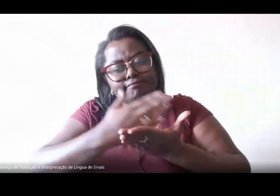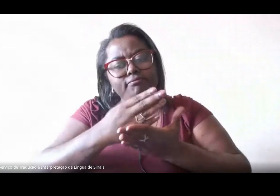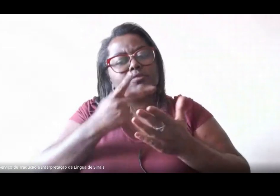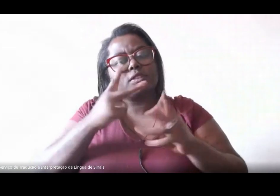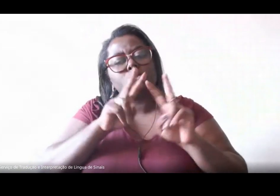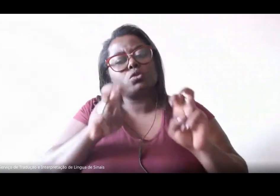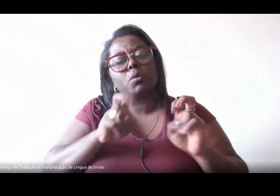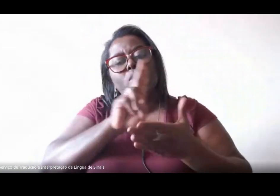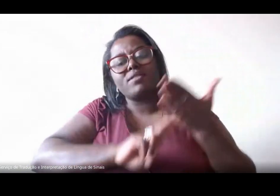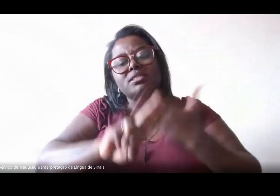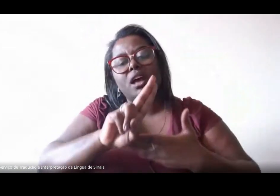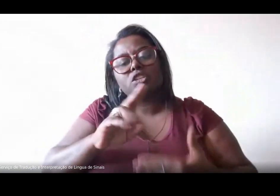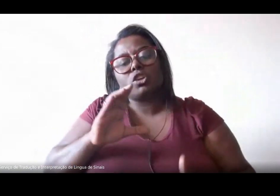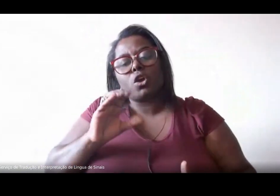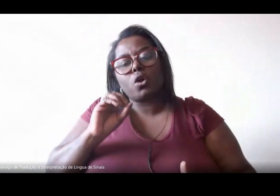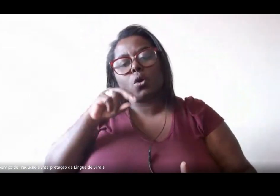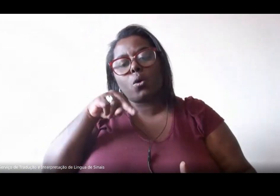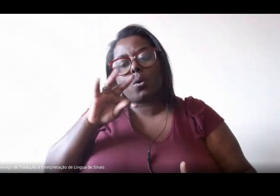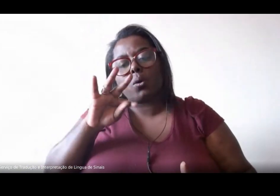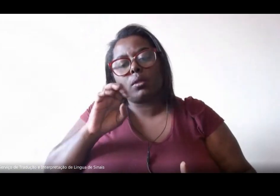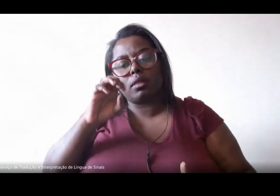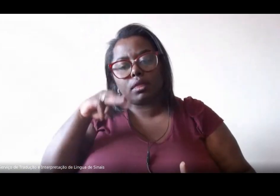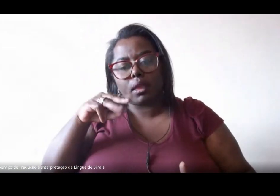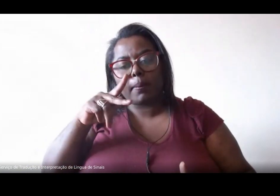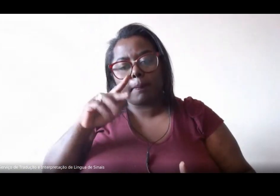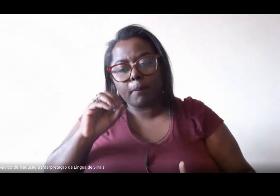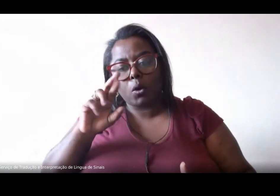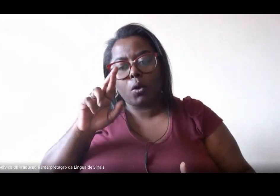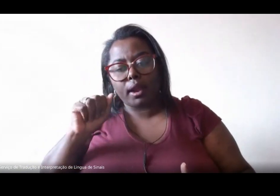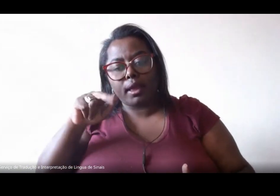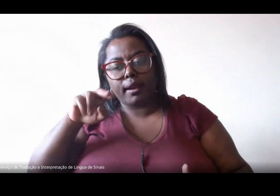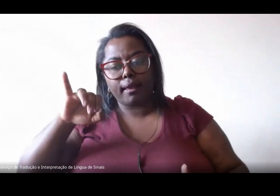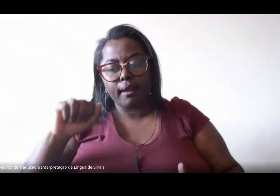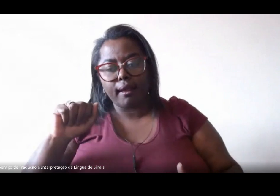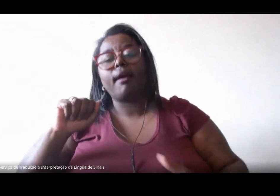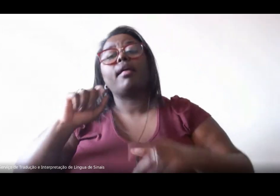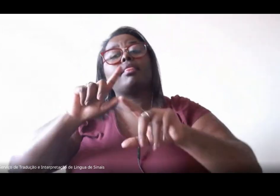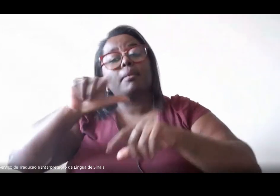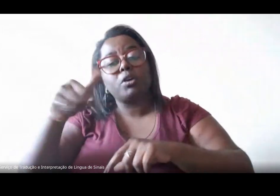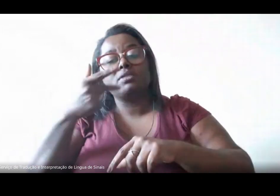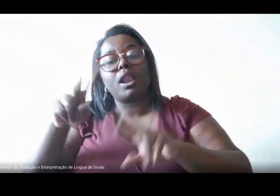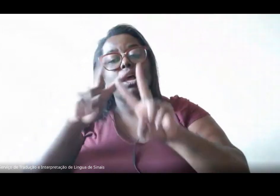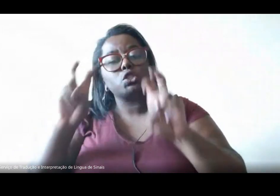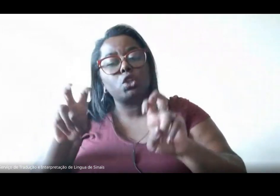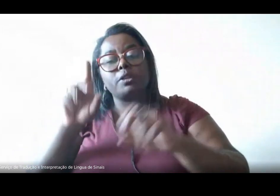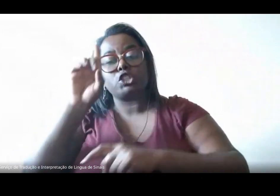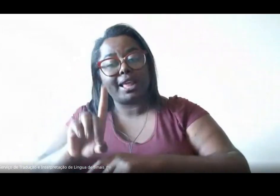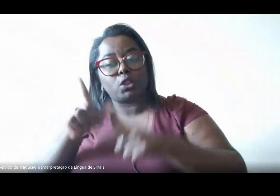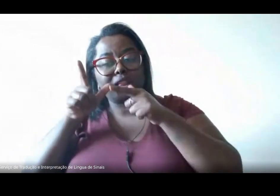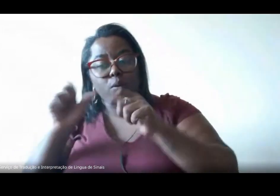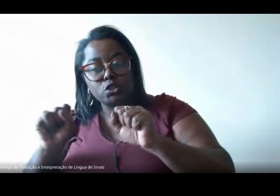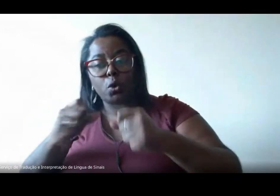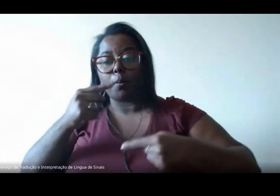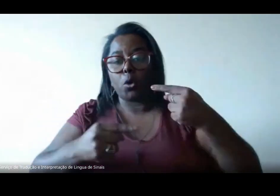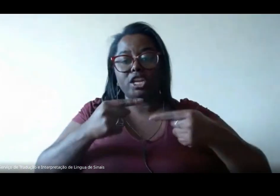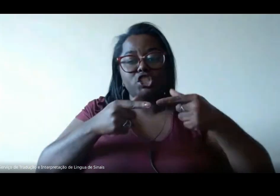da universidade contemporânea, e depois eu vou entrar nas questões de direitos, e, na verdade, vou ter que falar um pouquinho de